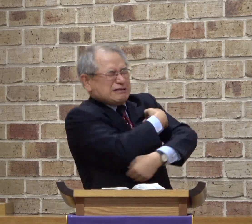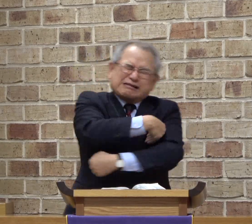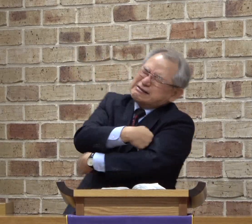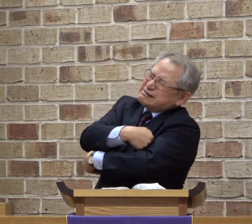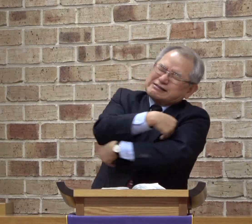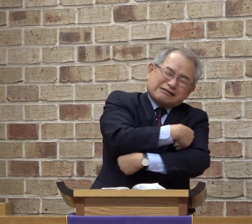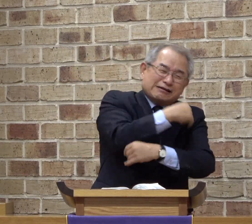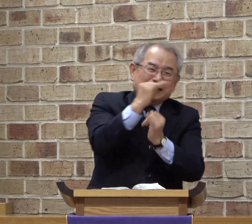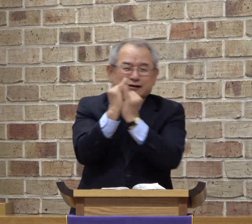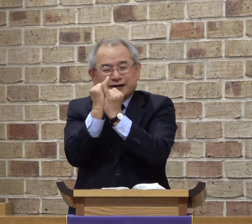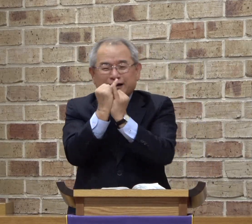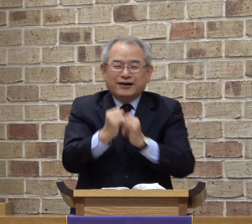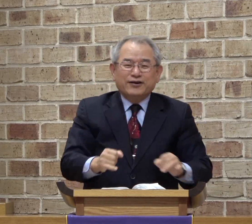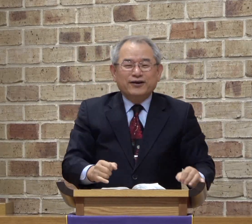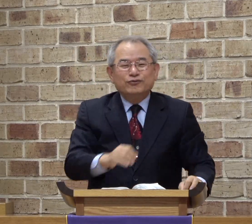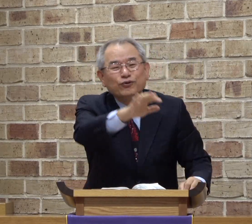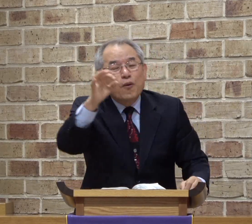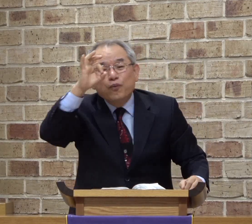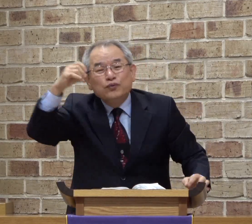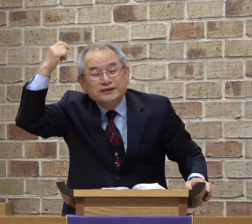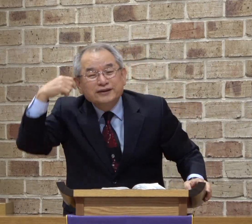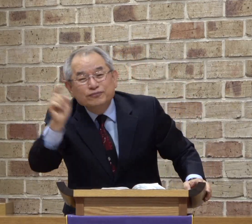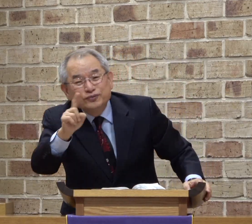우리의 모습이 어떻든지 간에 하나님은 우리를 사랑하시고